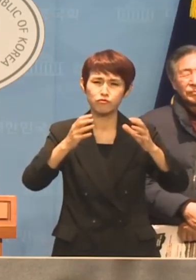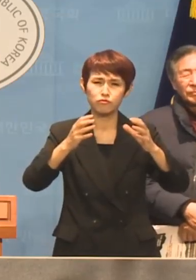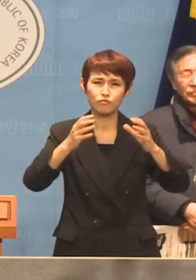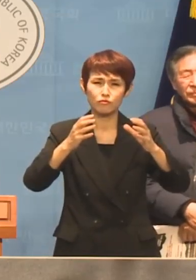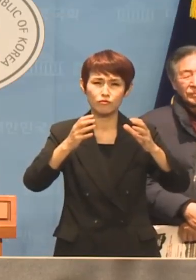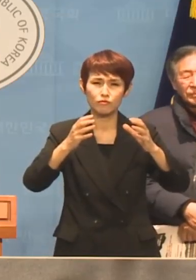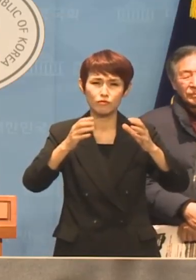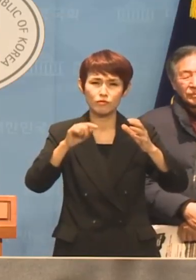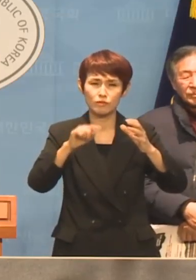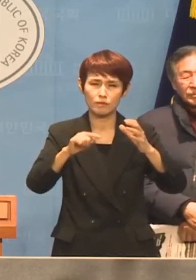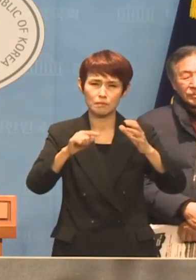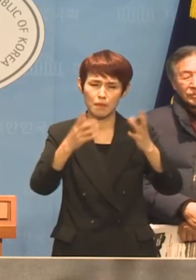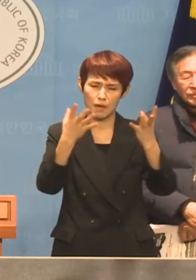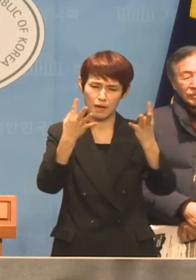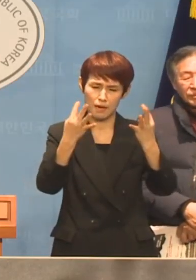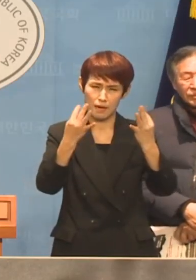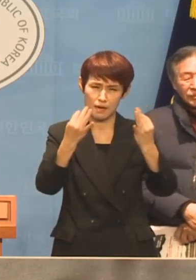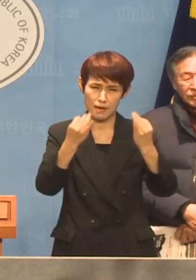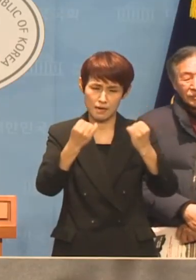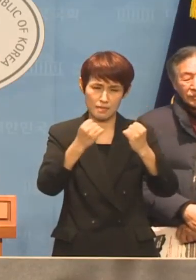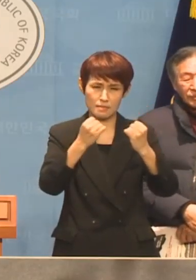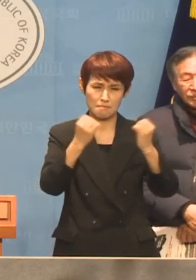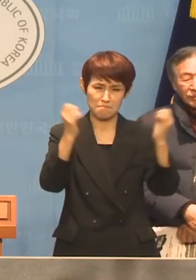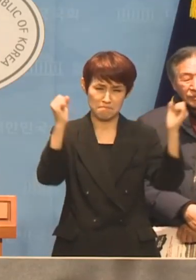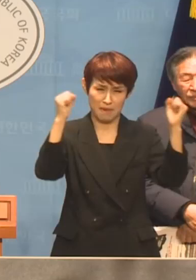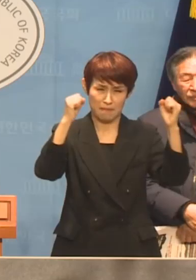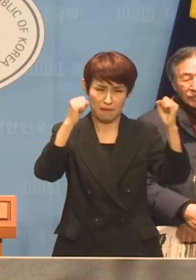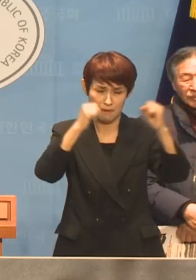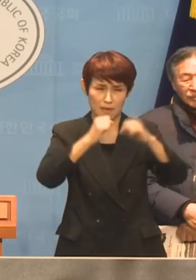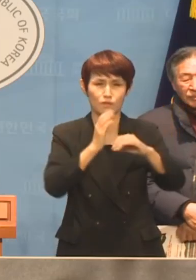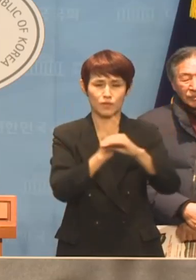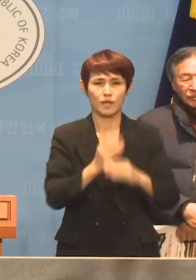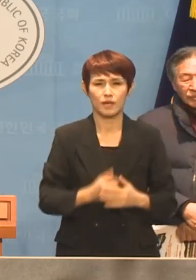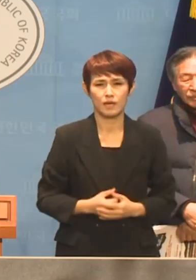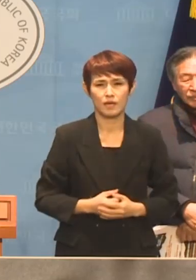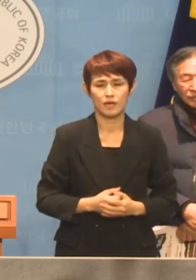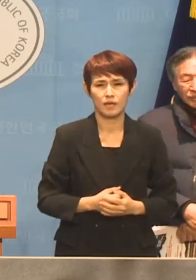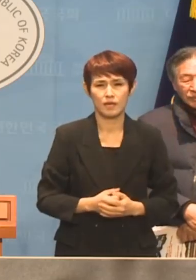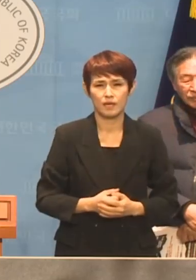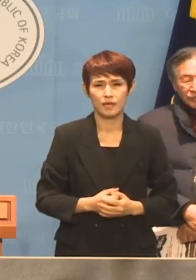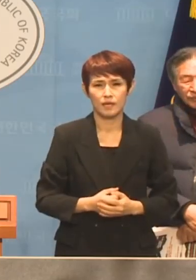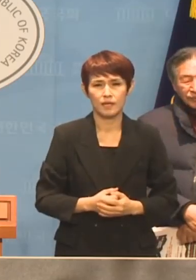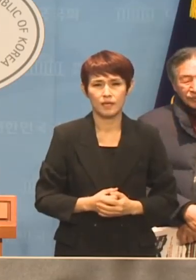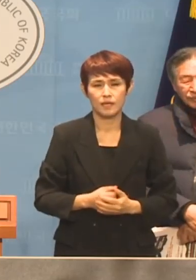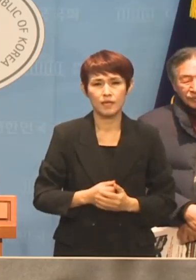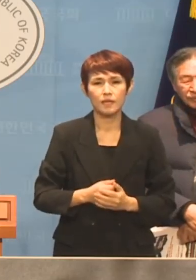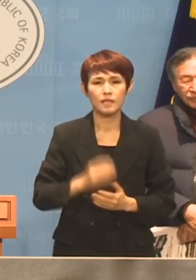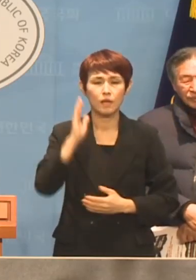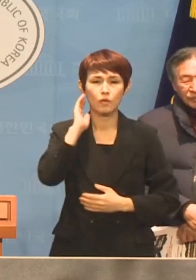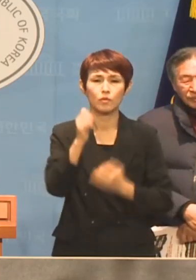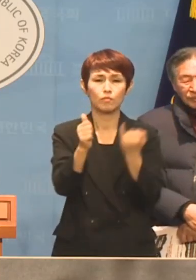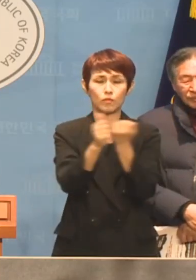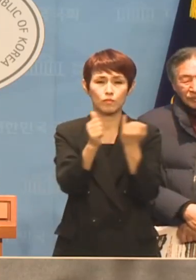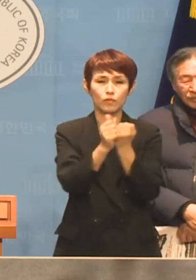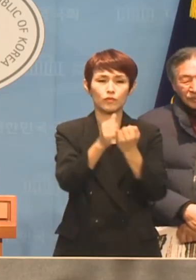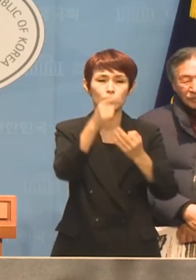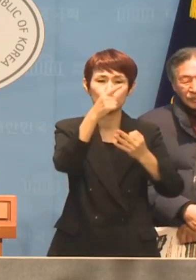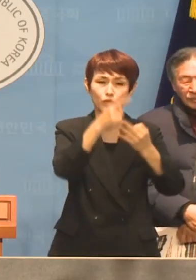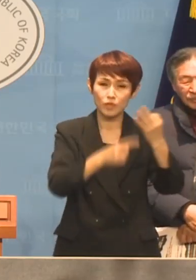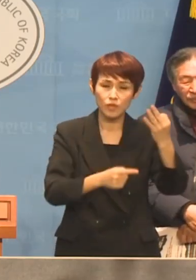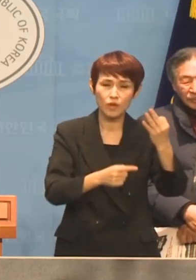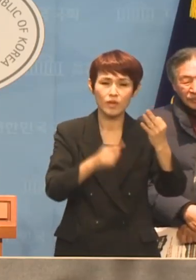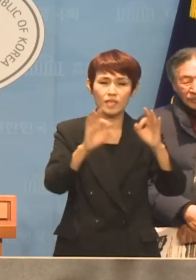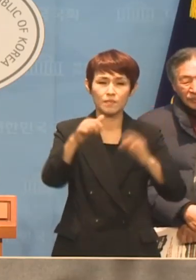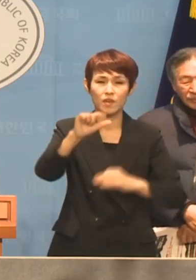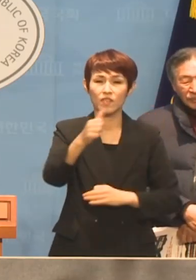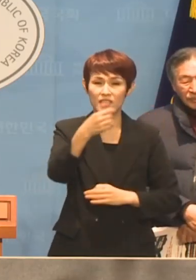정도로 파행을 거듭해 왔다. 대한민국은 대통령 부부 윤석열,